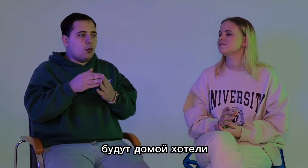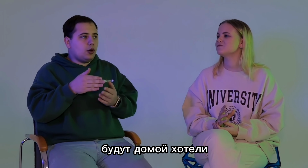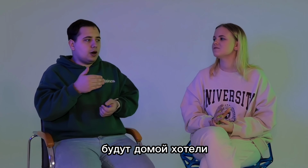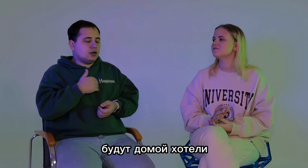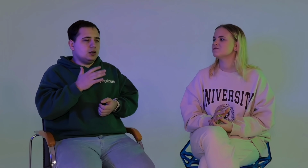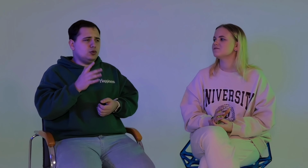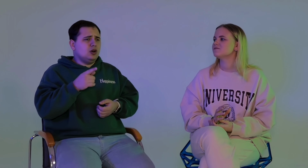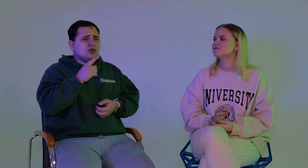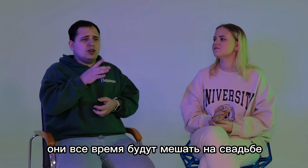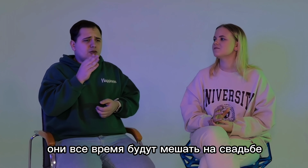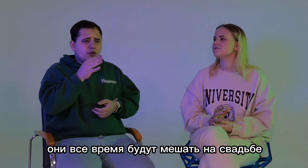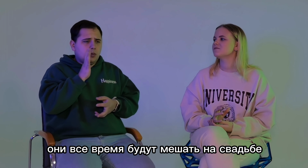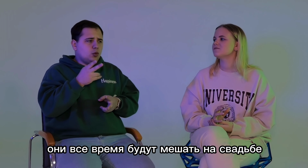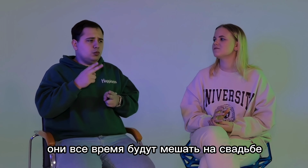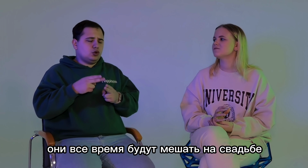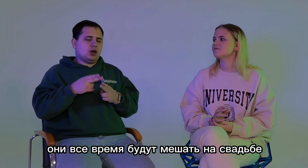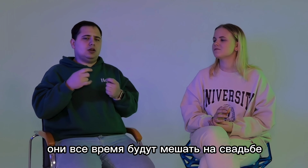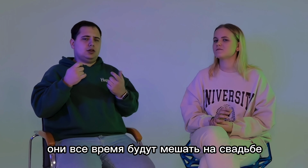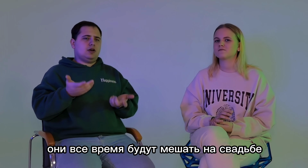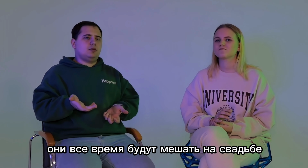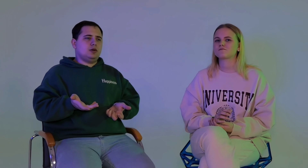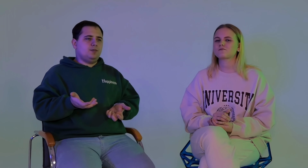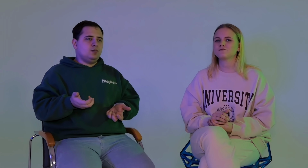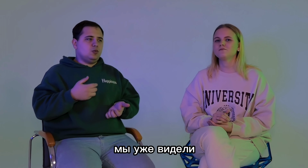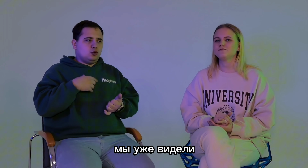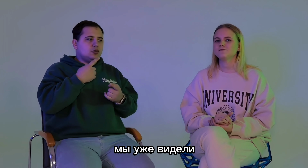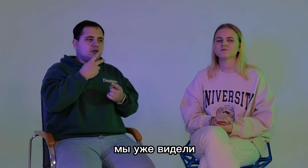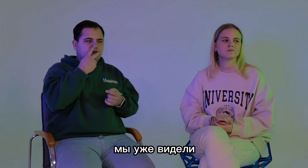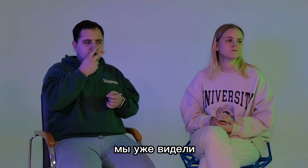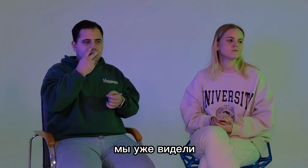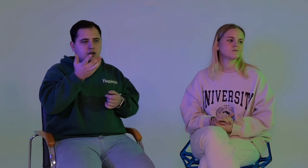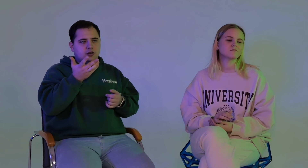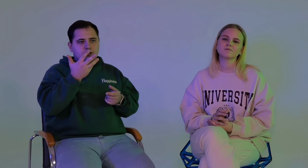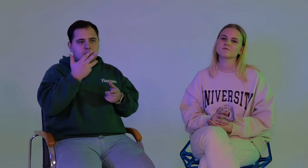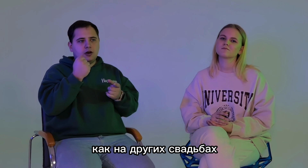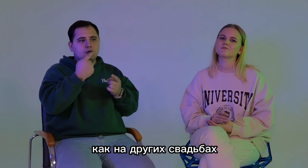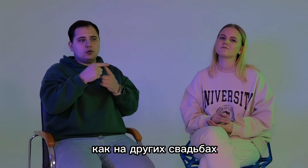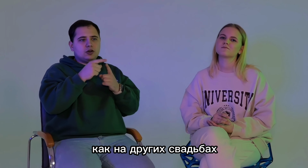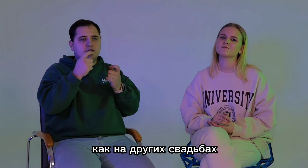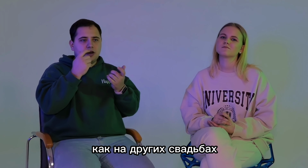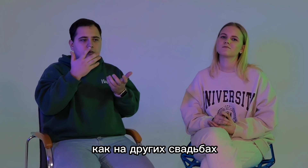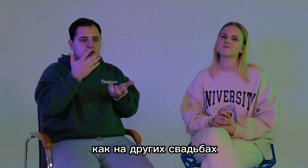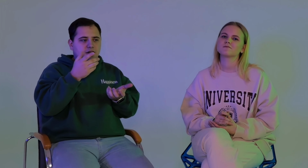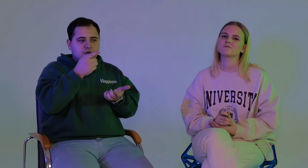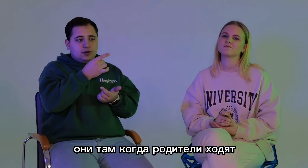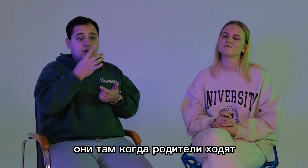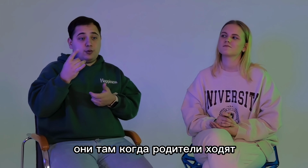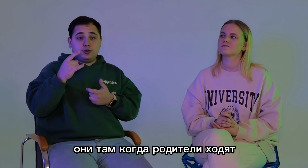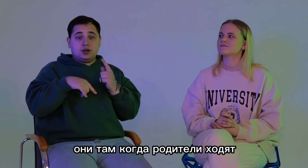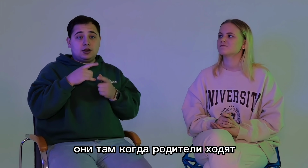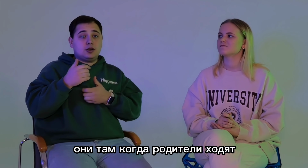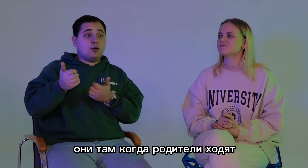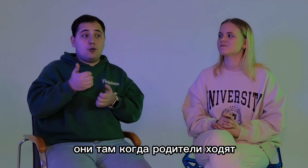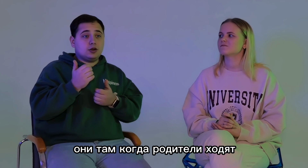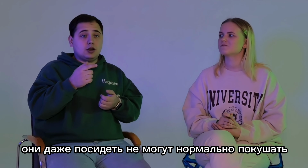домой хотеть, они все время будут мешать. Свадьбе. Мы уже видели на других свадьбах, они там просто родители ходят, они